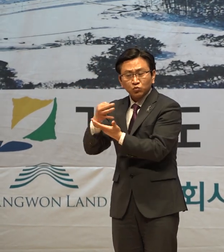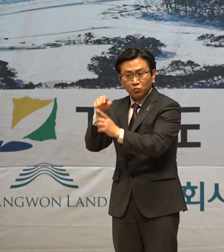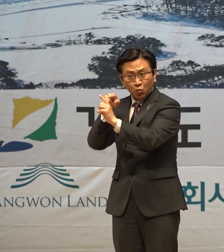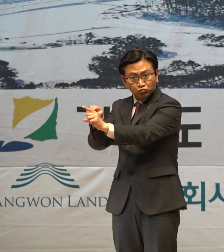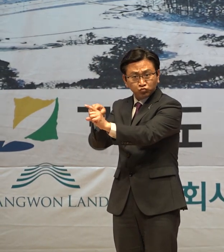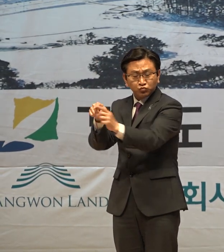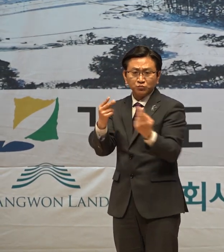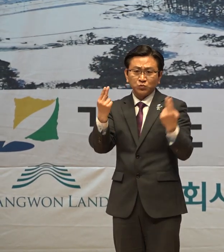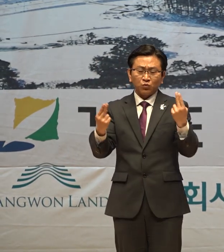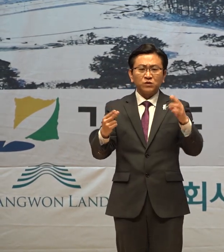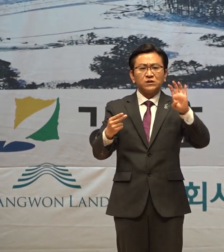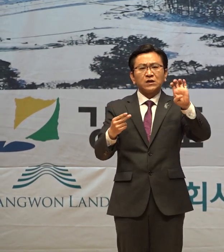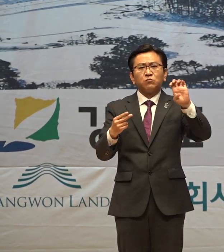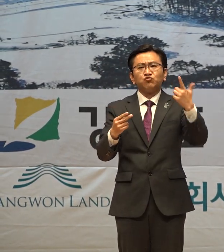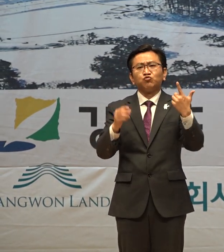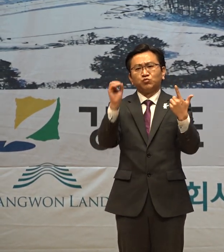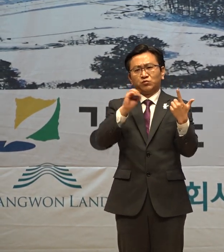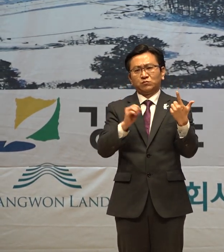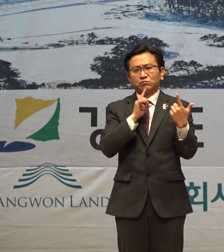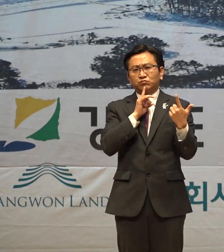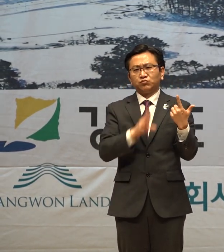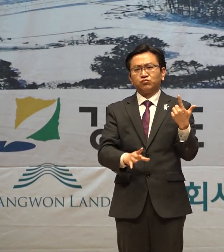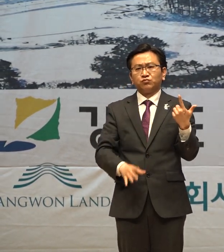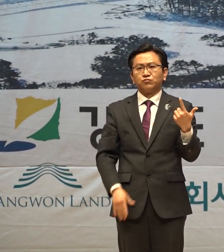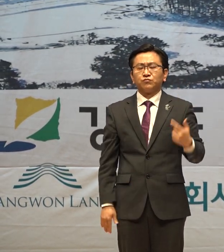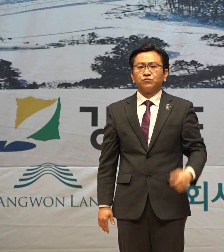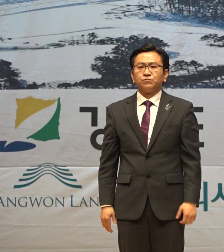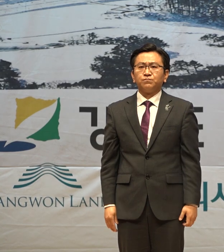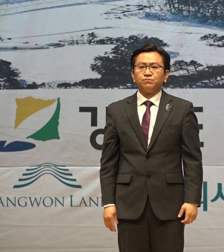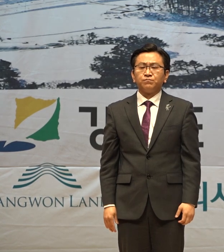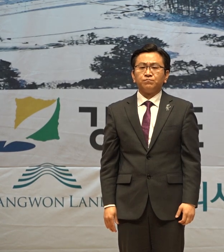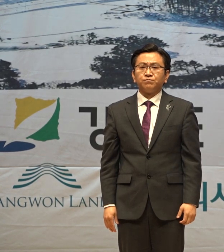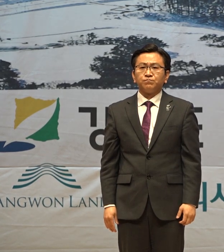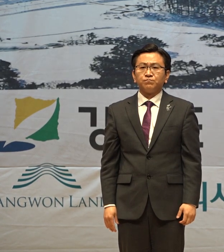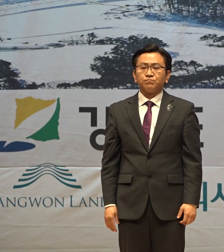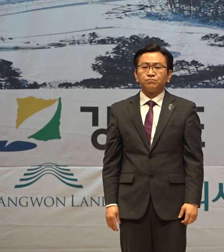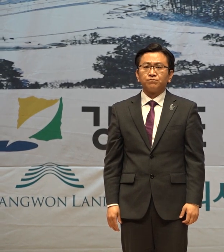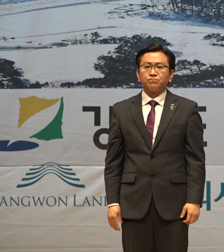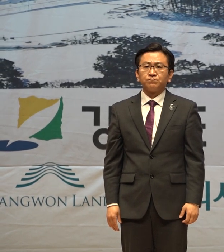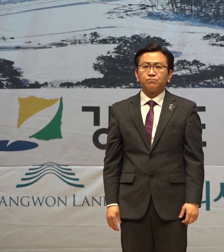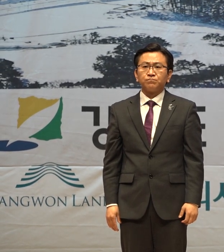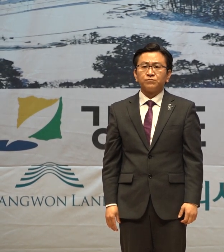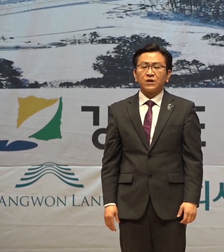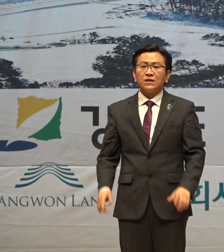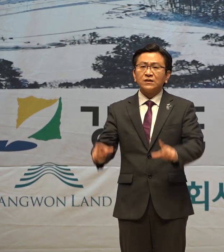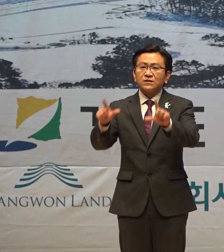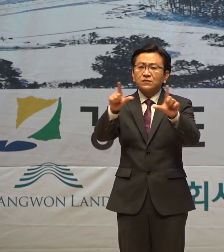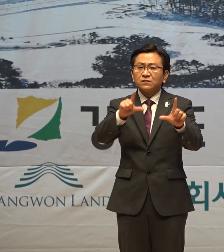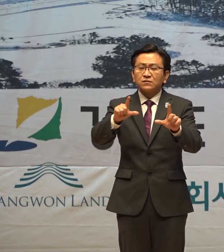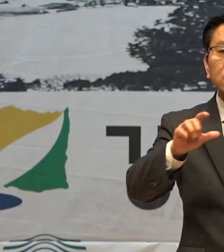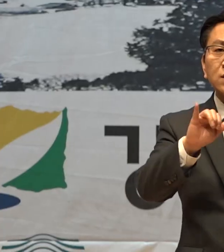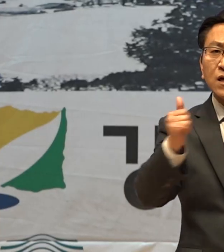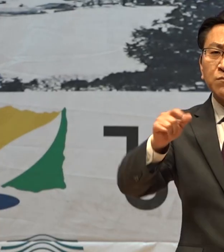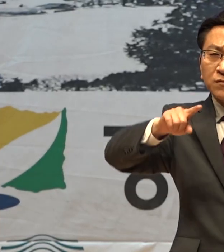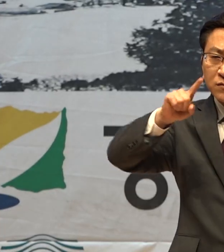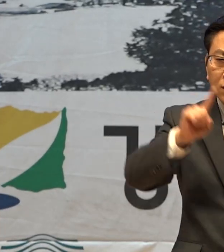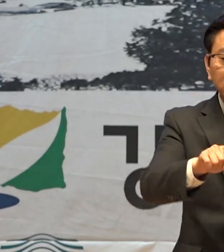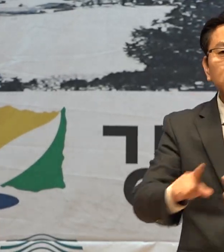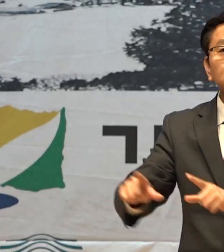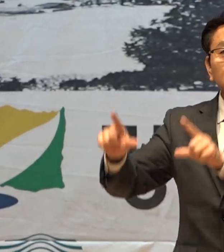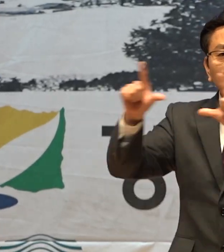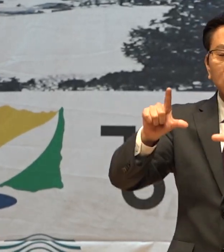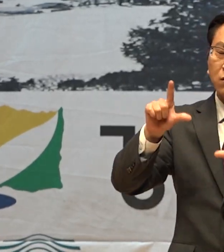소득의 46%에 불과합니다. 최소한의 인간다운